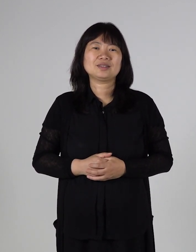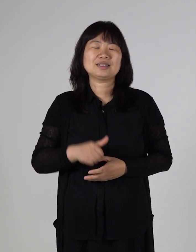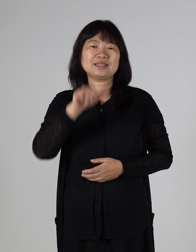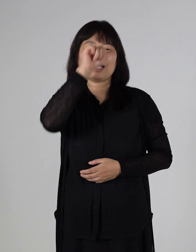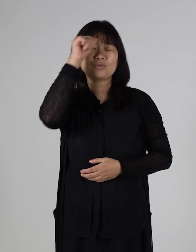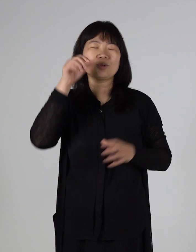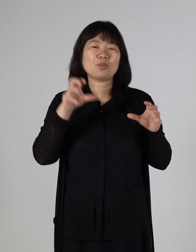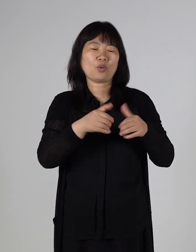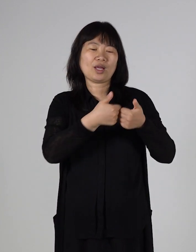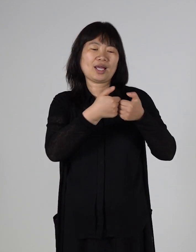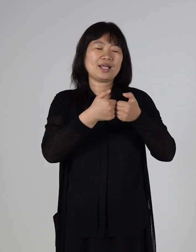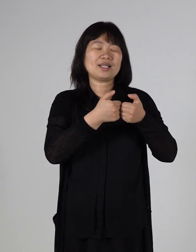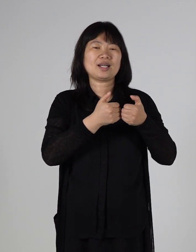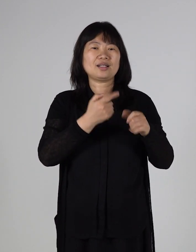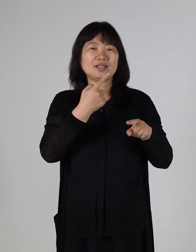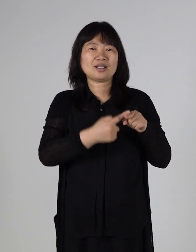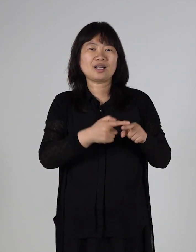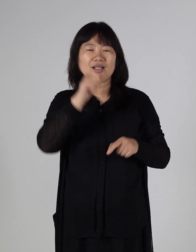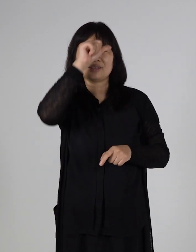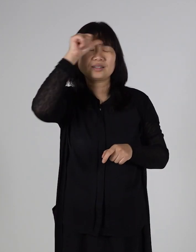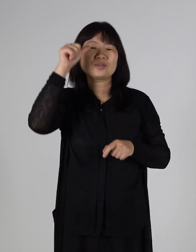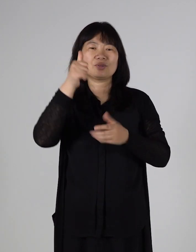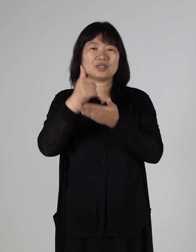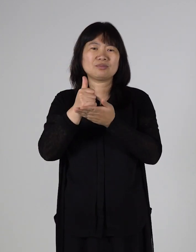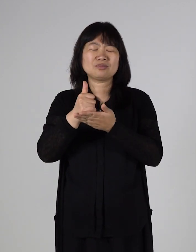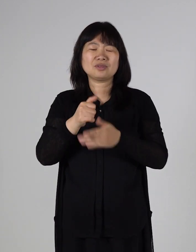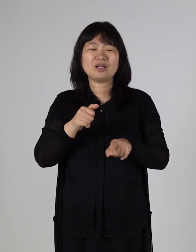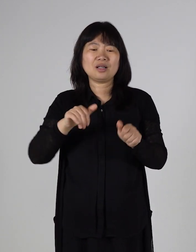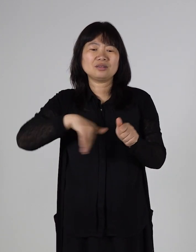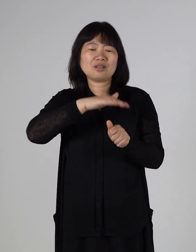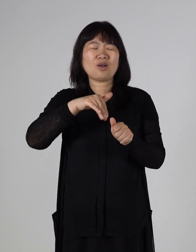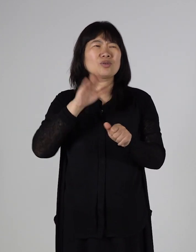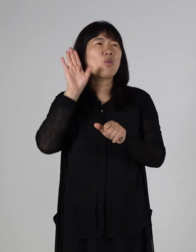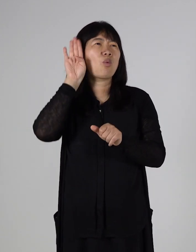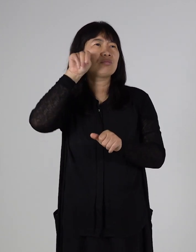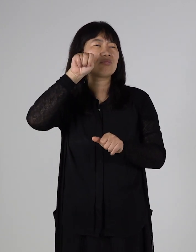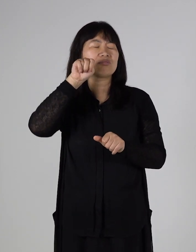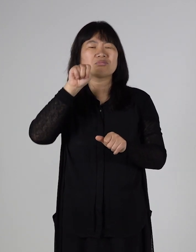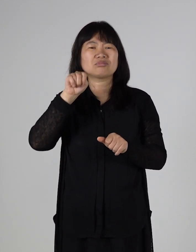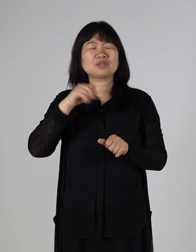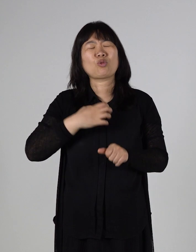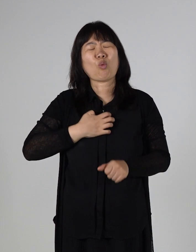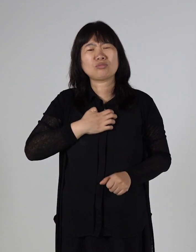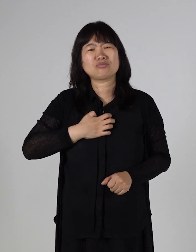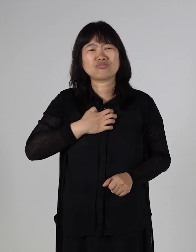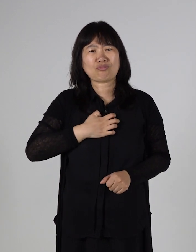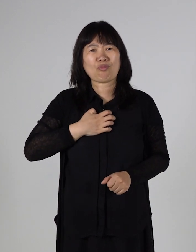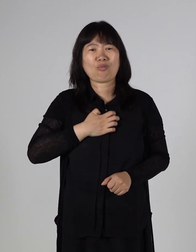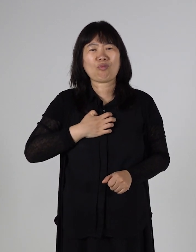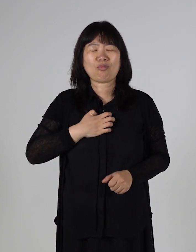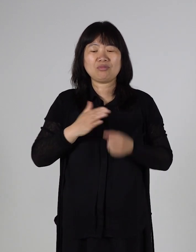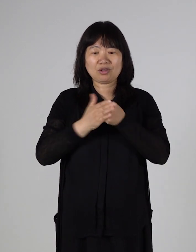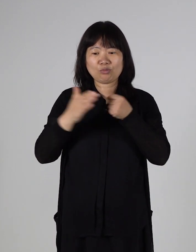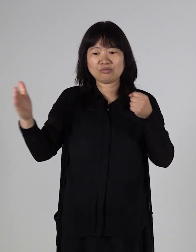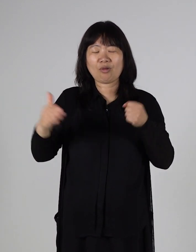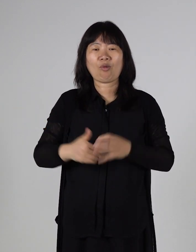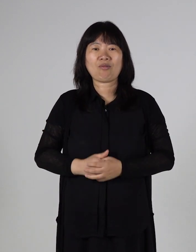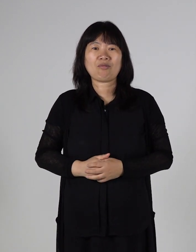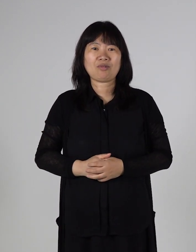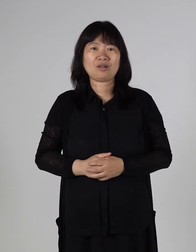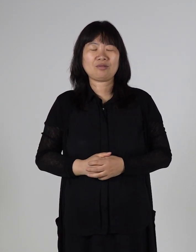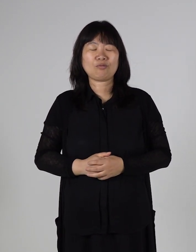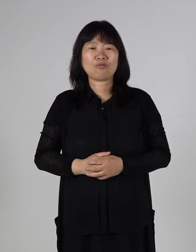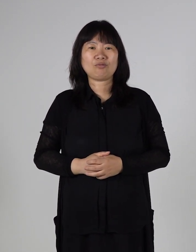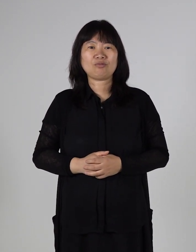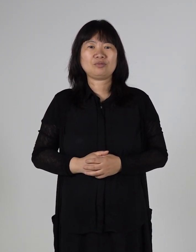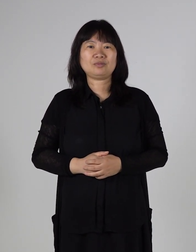하다가 이제 장로님들이 이 상황이 뭐 언제까지 갈 거냐 이 걱정들을 좀 하시길래